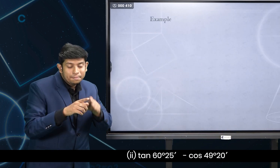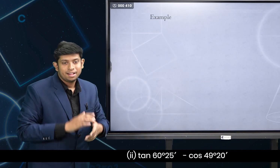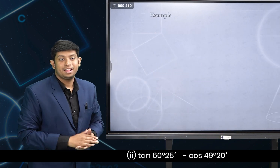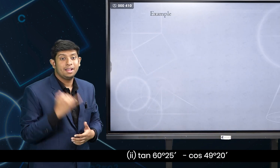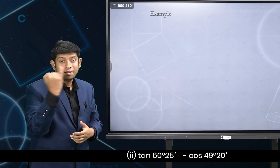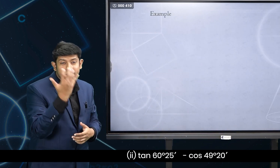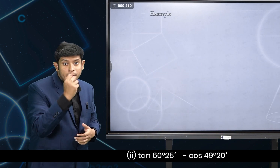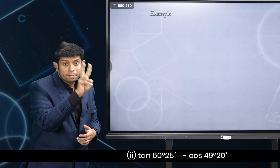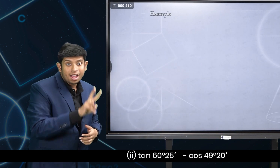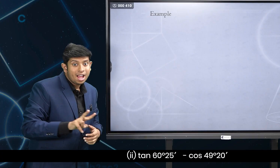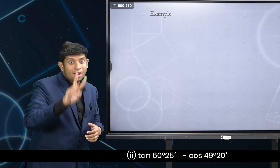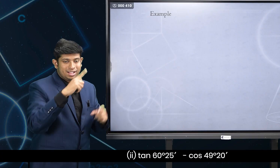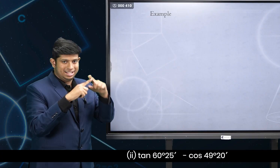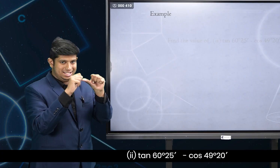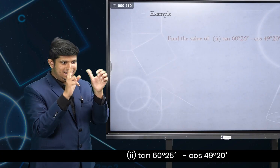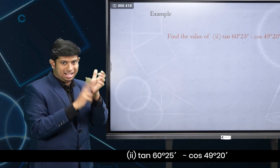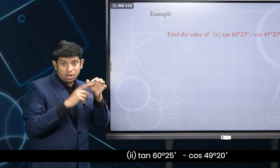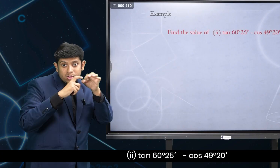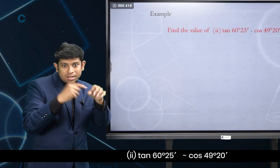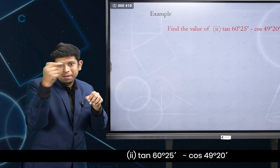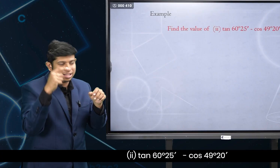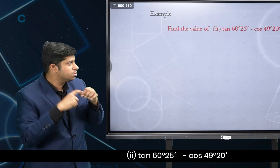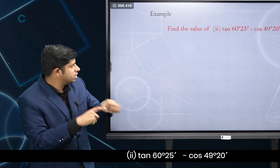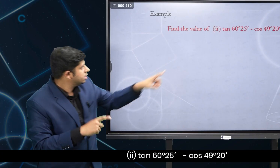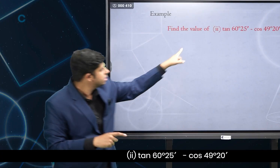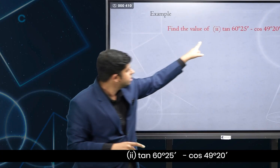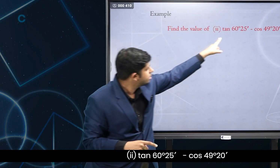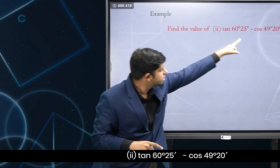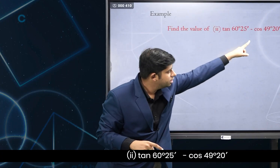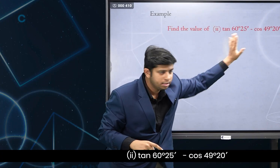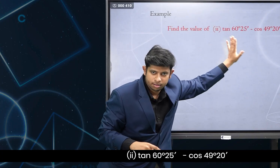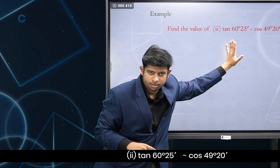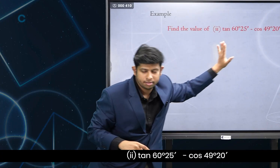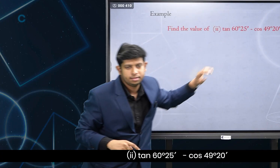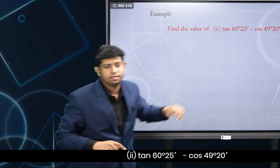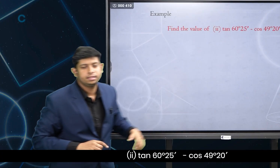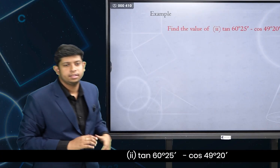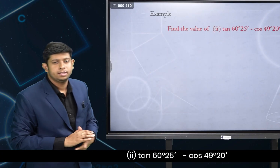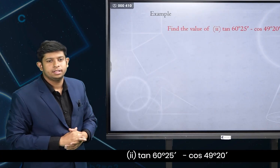tan 60 डिग्री 25 मिनट्स माइनस cos 49 डिग्री 20 मिनट्स।